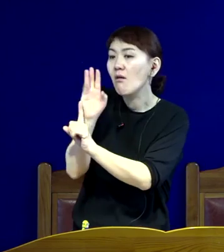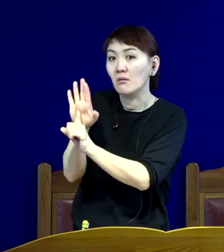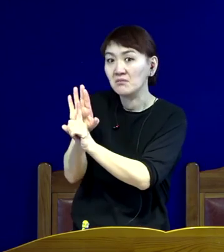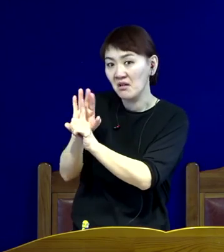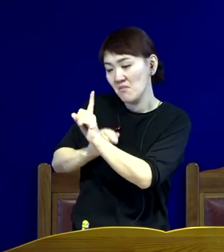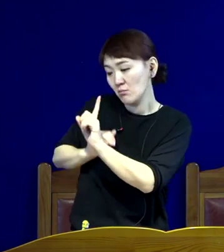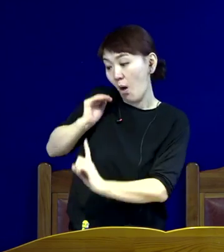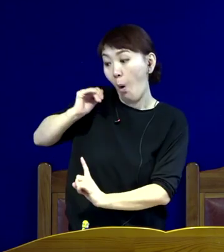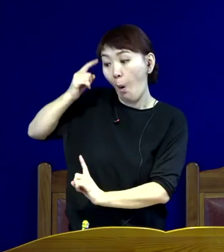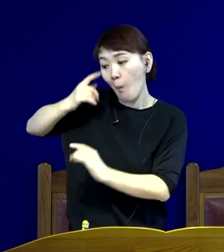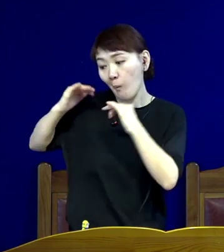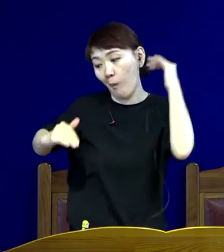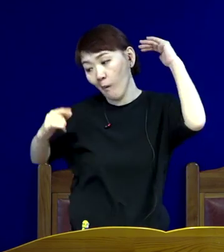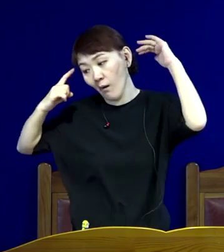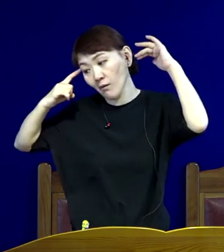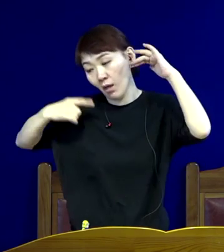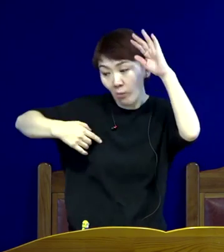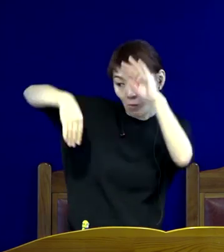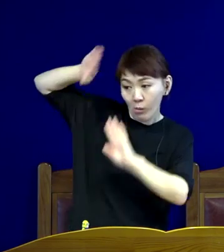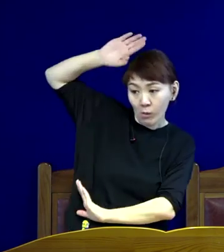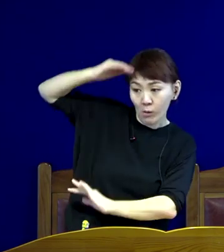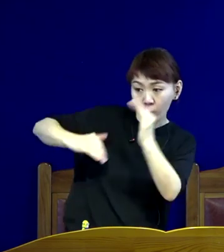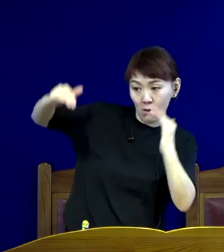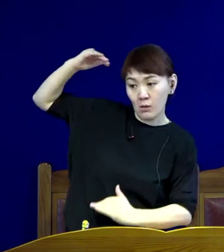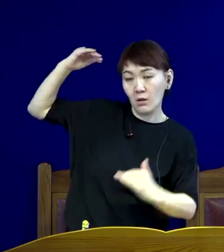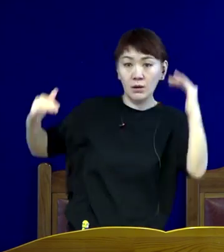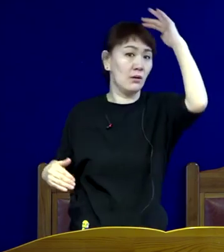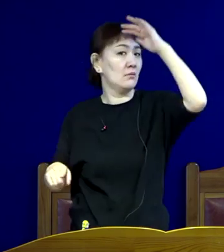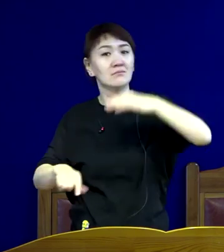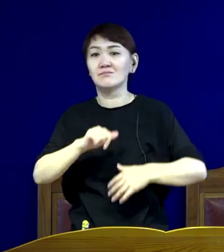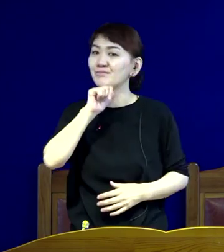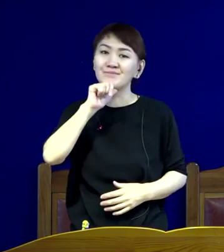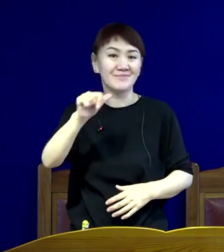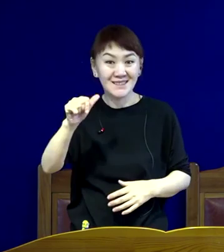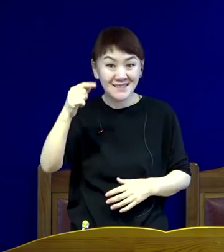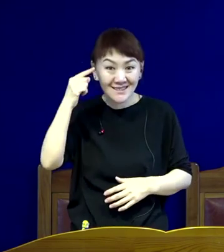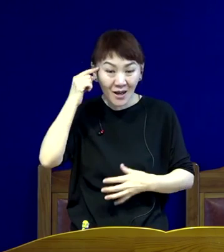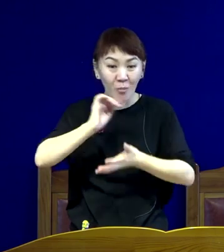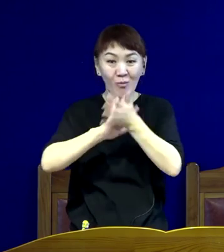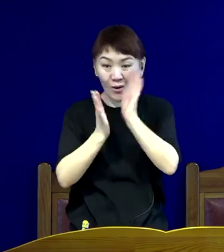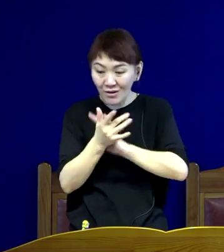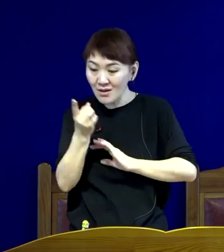биш. Тэгэхээр эрэгтэй ширхтэй боловч хийж байгаа ажил үүрэг нь өөр юм.